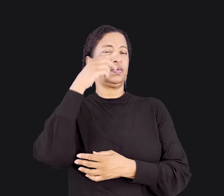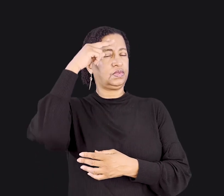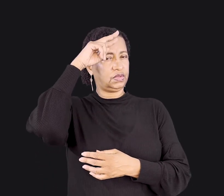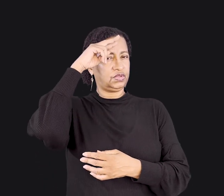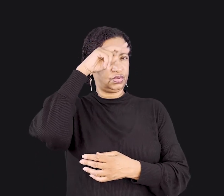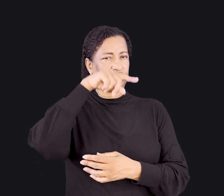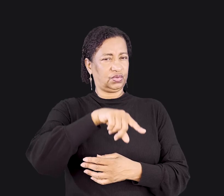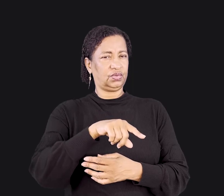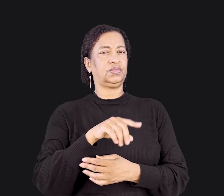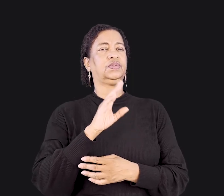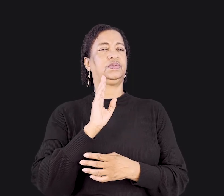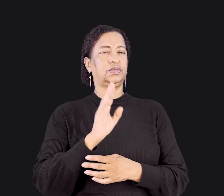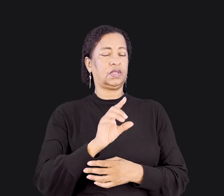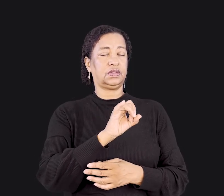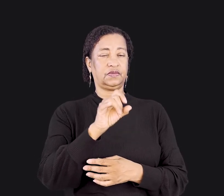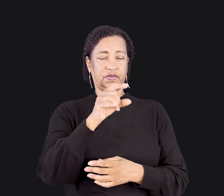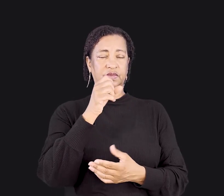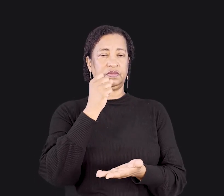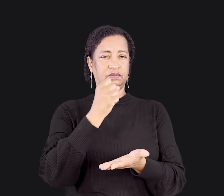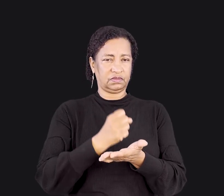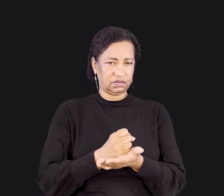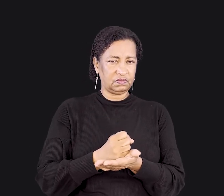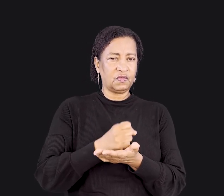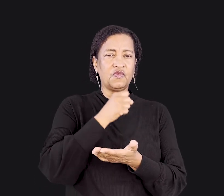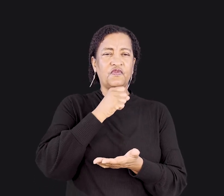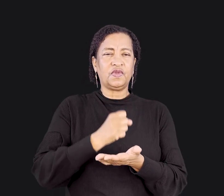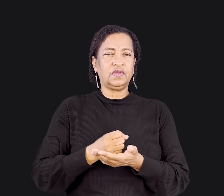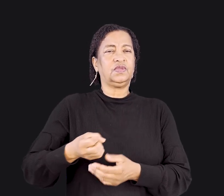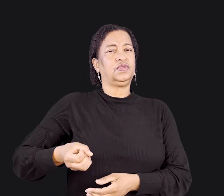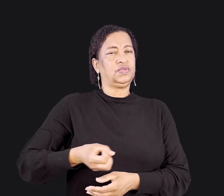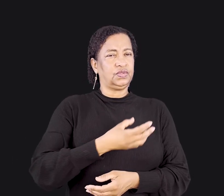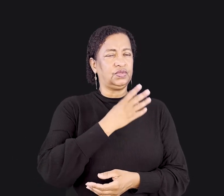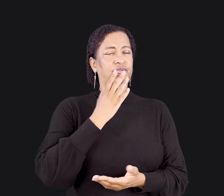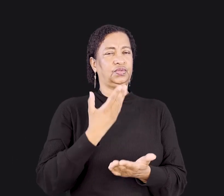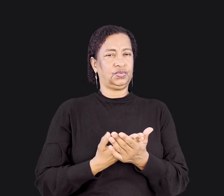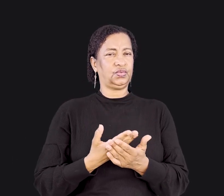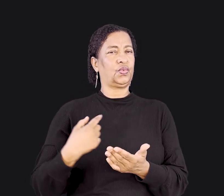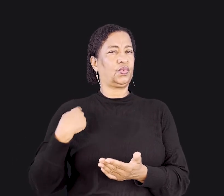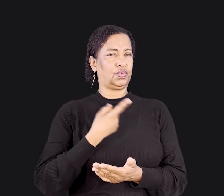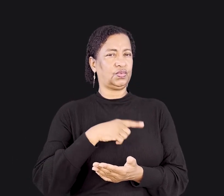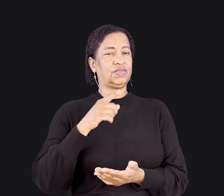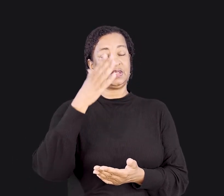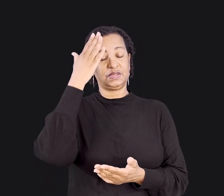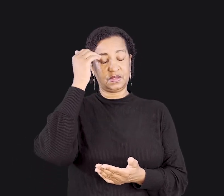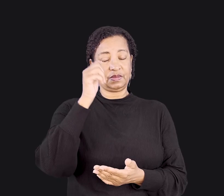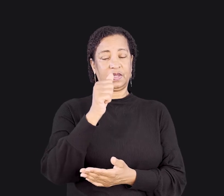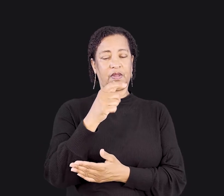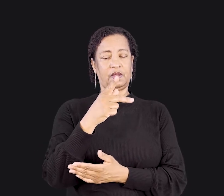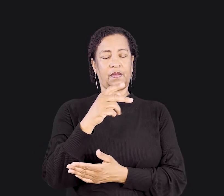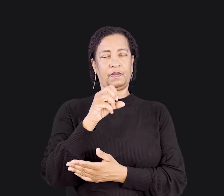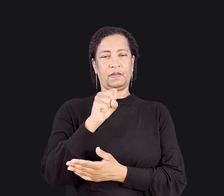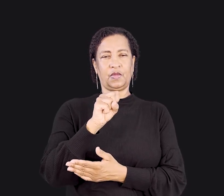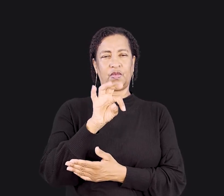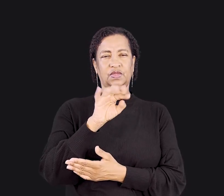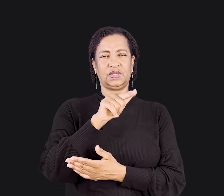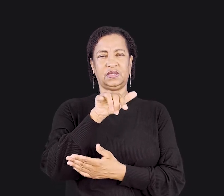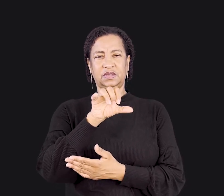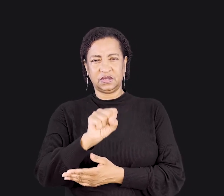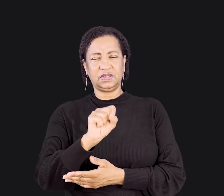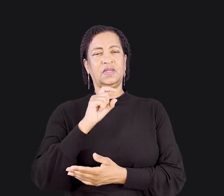e se você estudou conosco o Velho Testamento, também sabe que a apostasia é um pecado horroroso para os judeus.